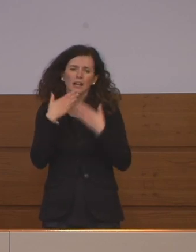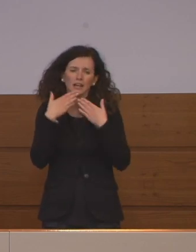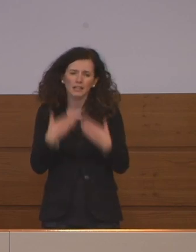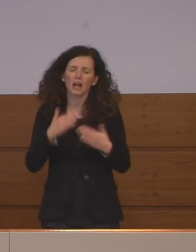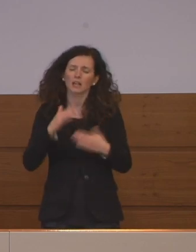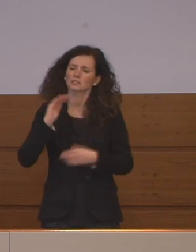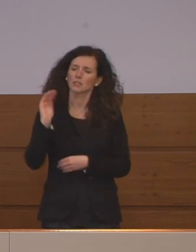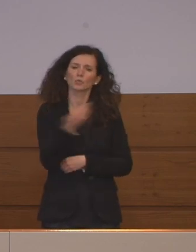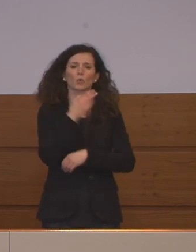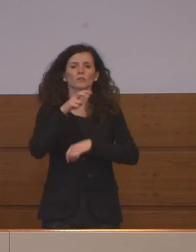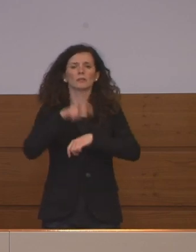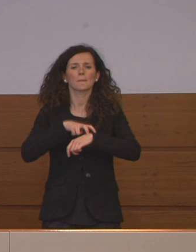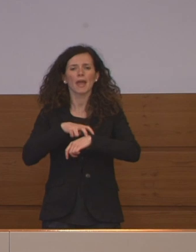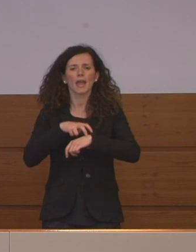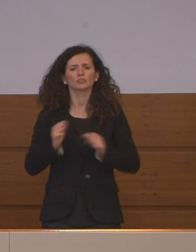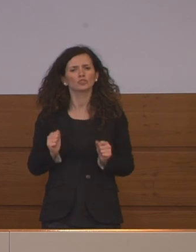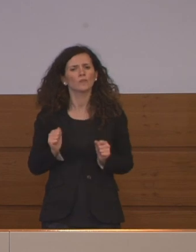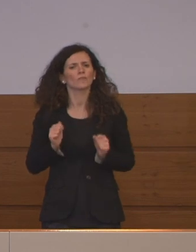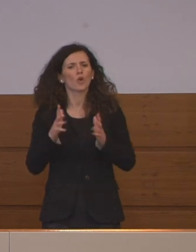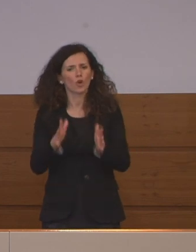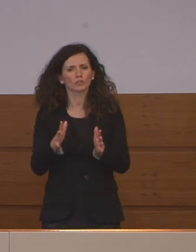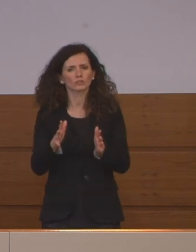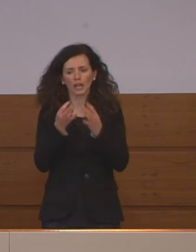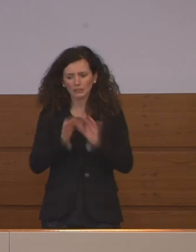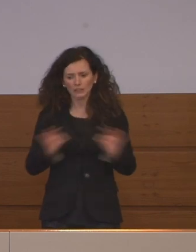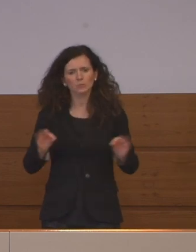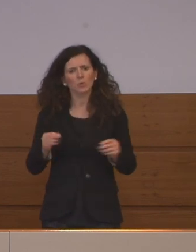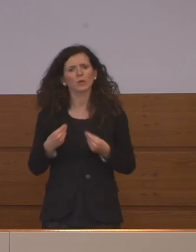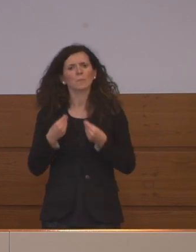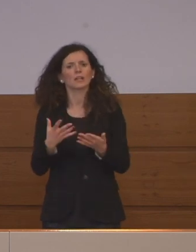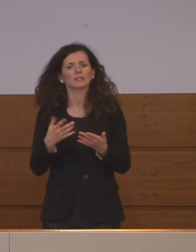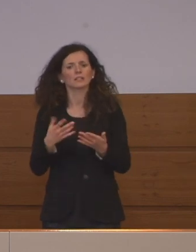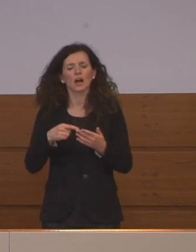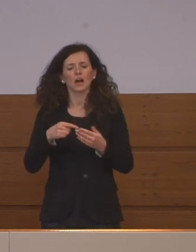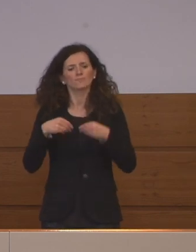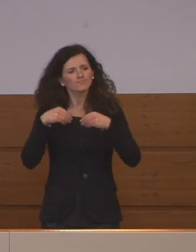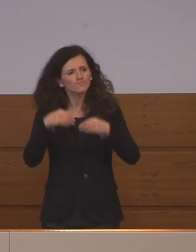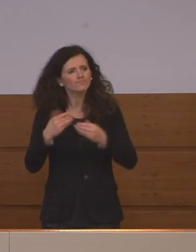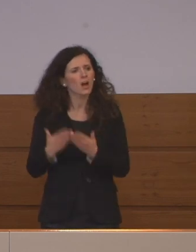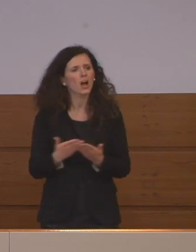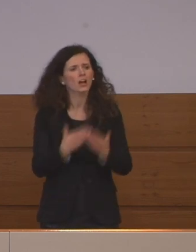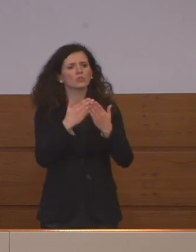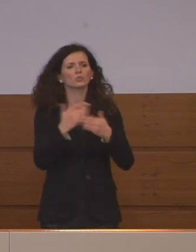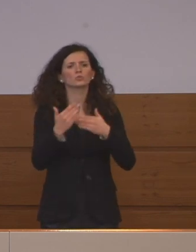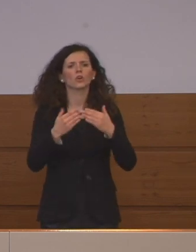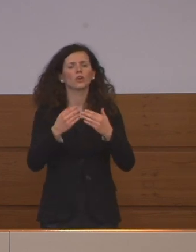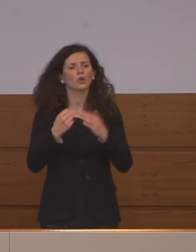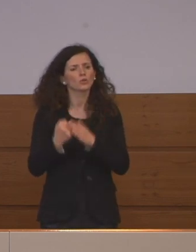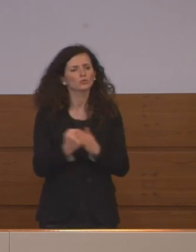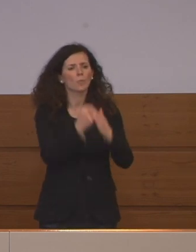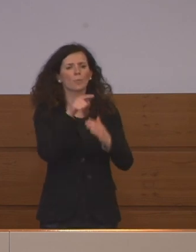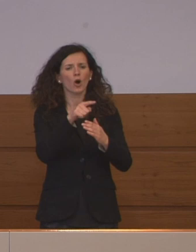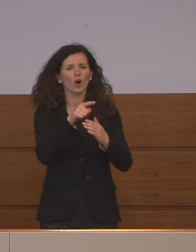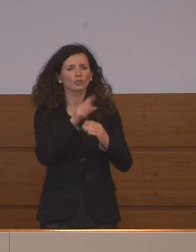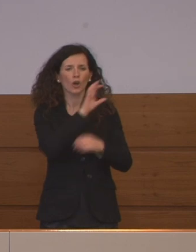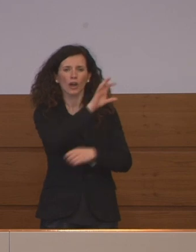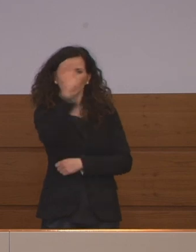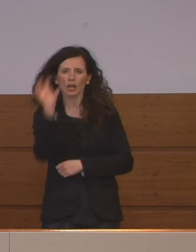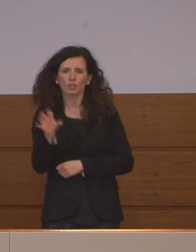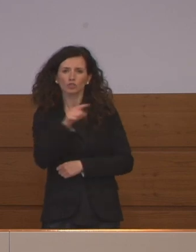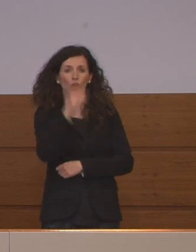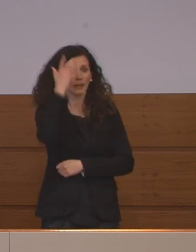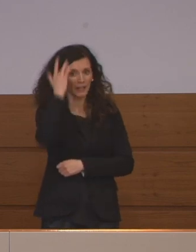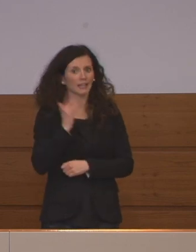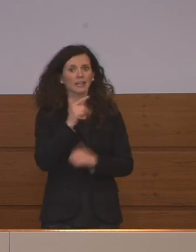hanno finora dato una disponibilità volontaria a partecipare alle operazioni di supporto alle regioni maggiormente colpite domani ne